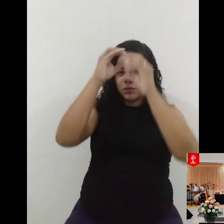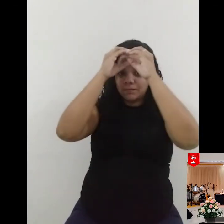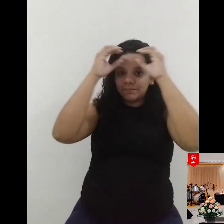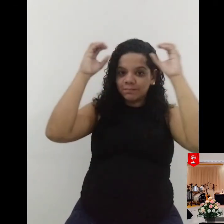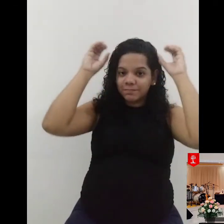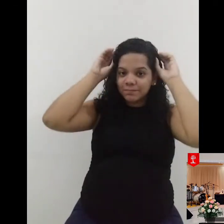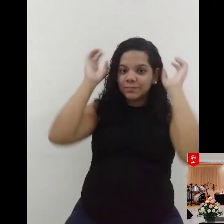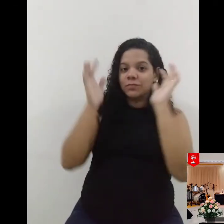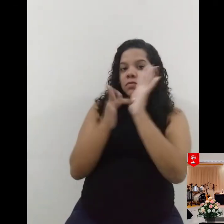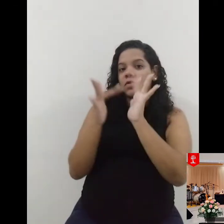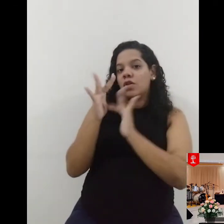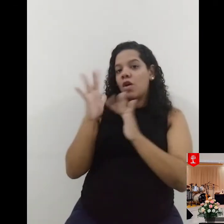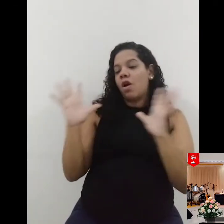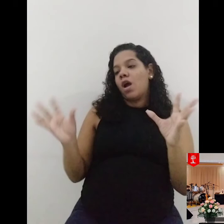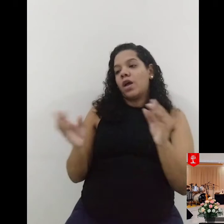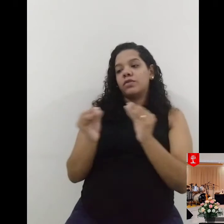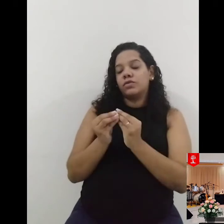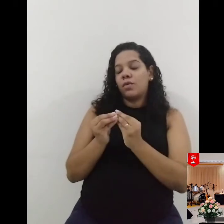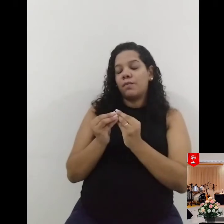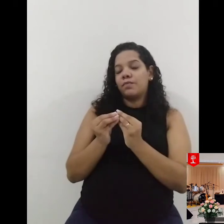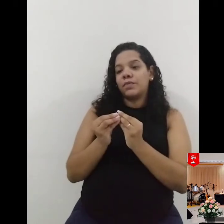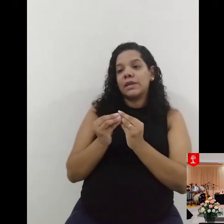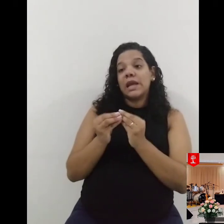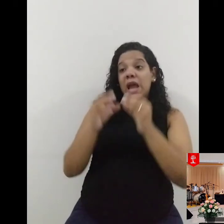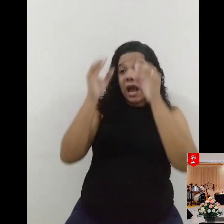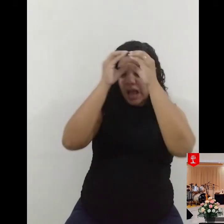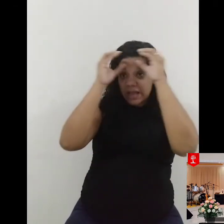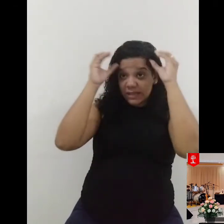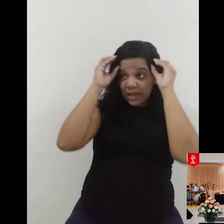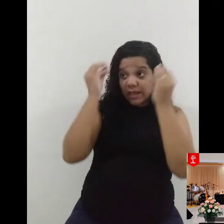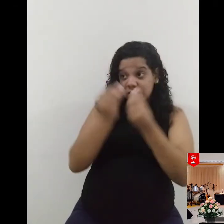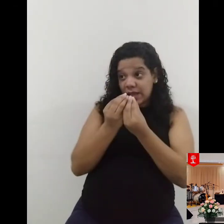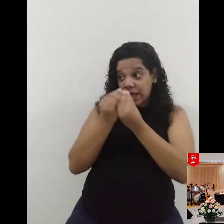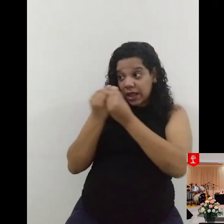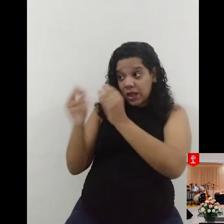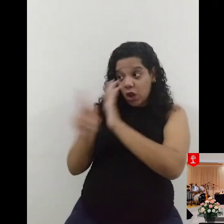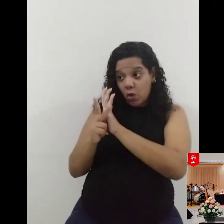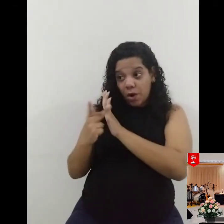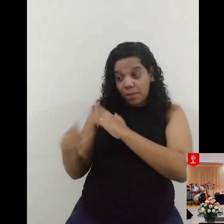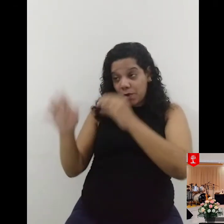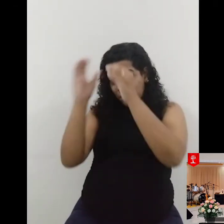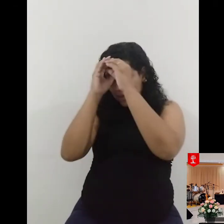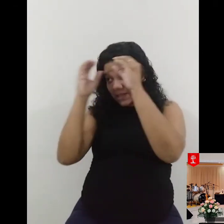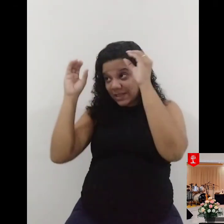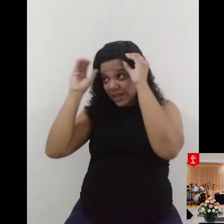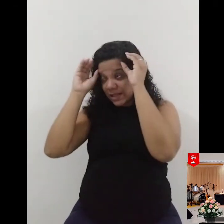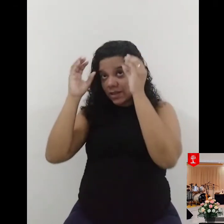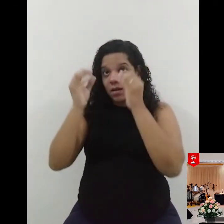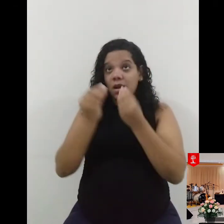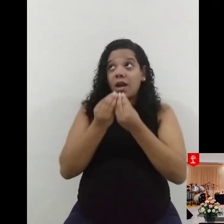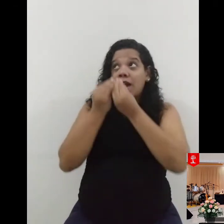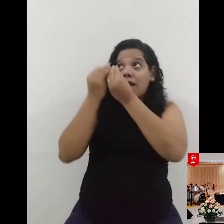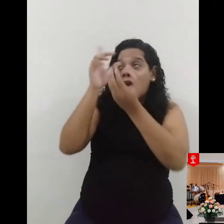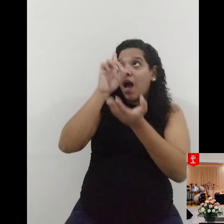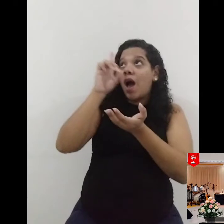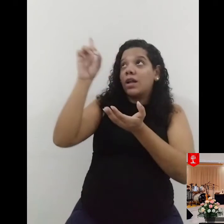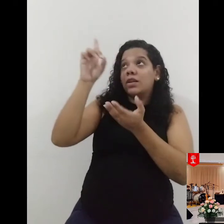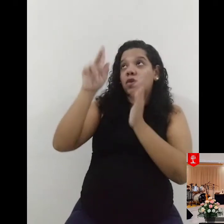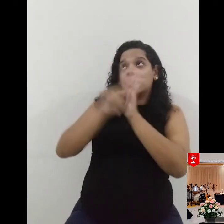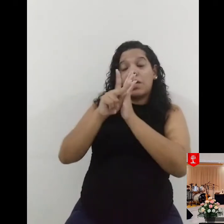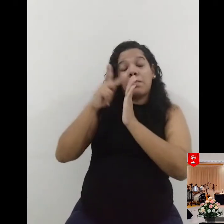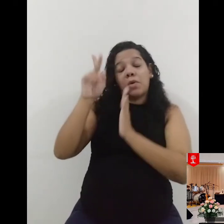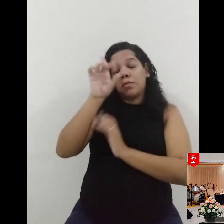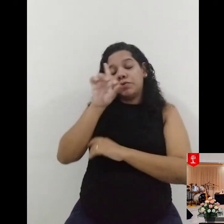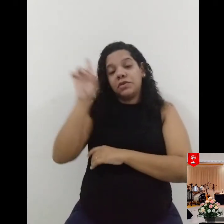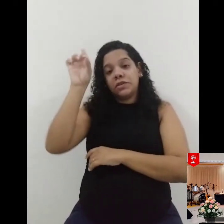era lícito pagar tributos a César. O texto mostra que eles queriam colocar Jesus à prova, colocar